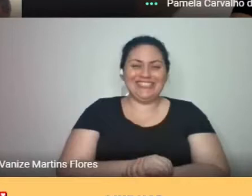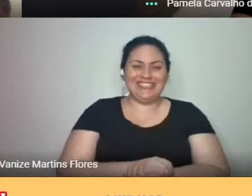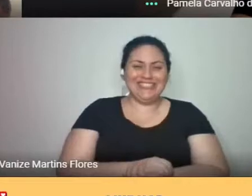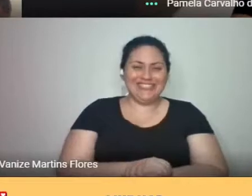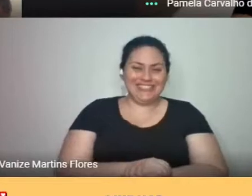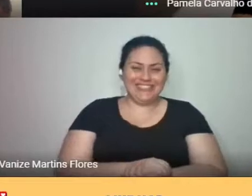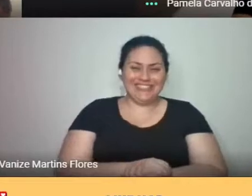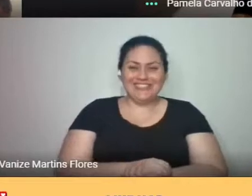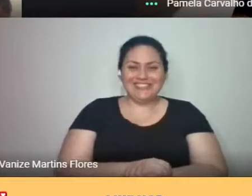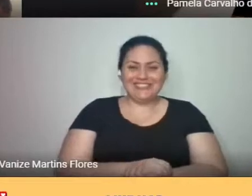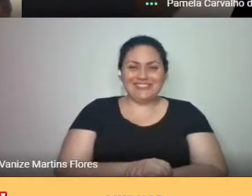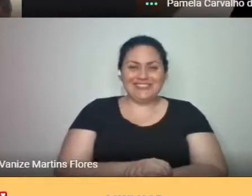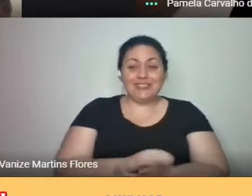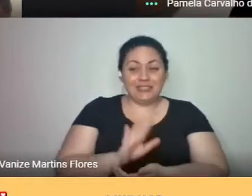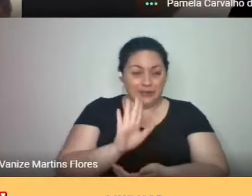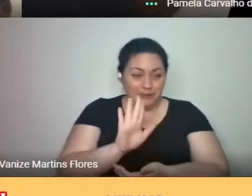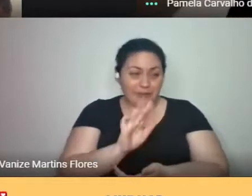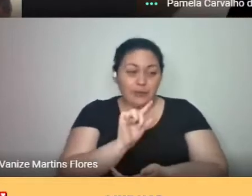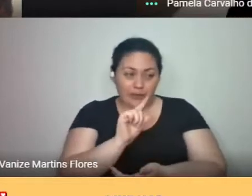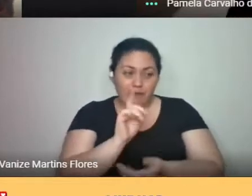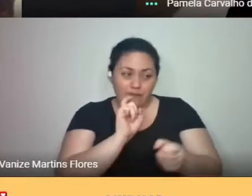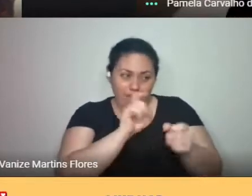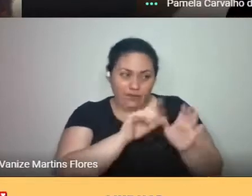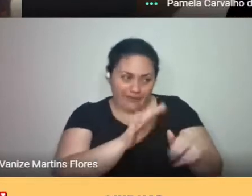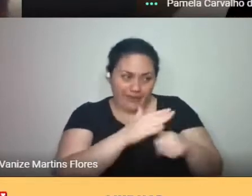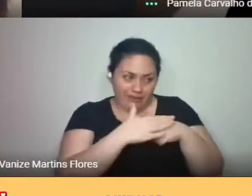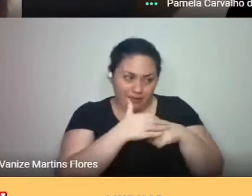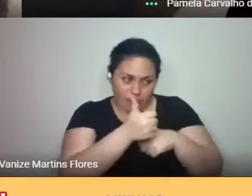Tá, daqui a pouco eu já vou lá, querido, tá bom?